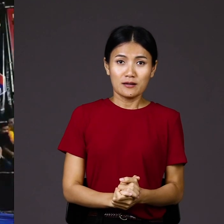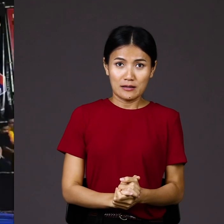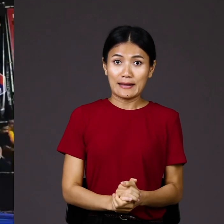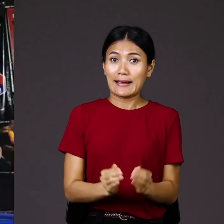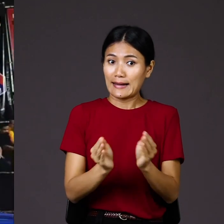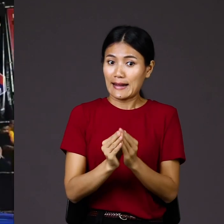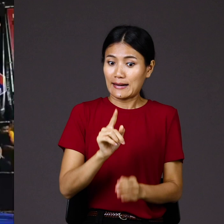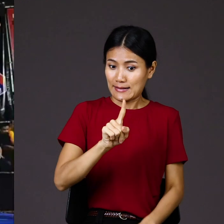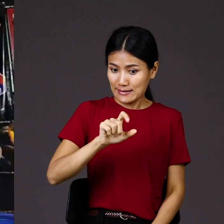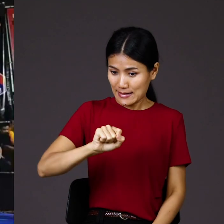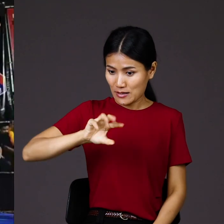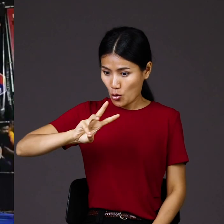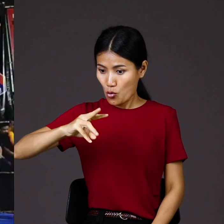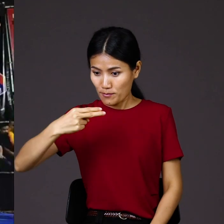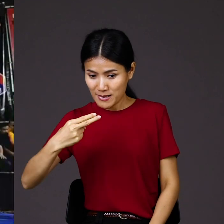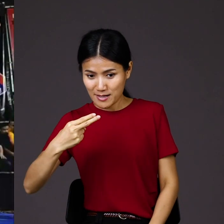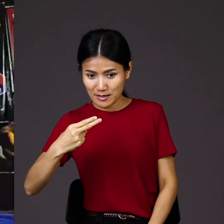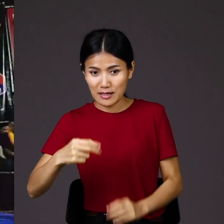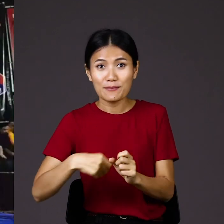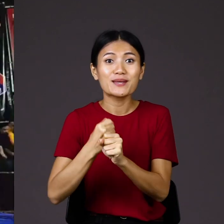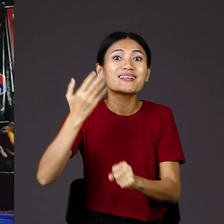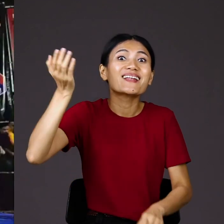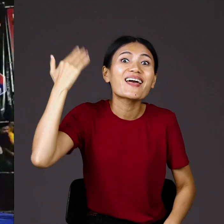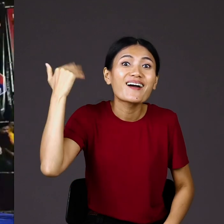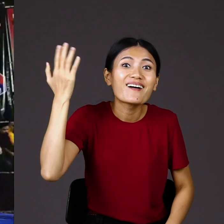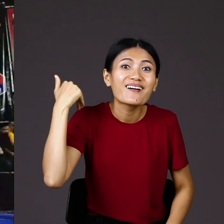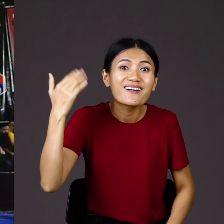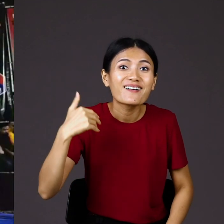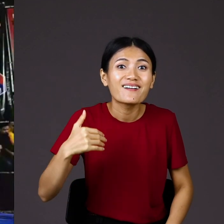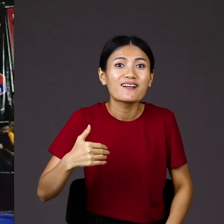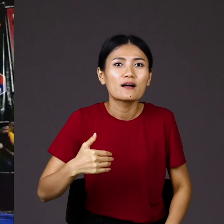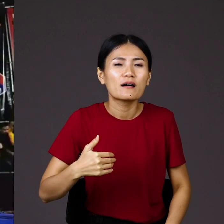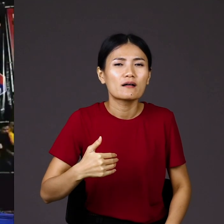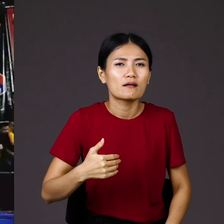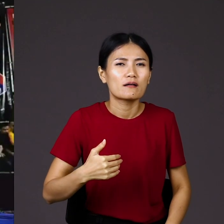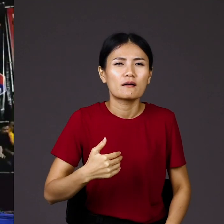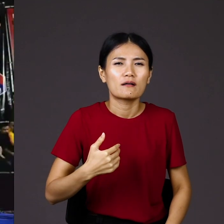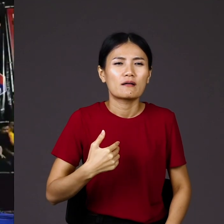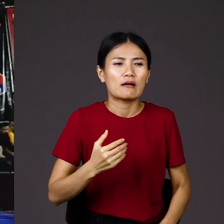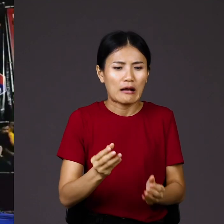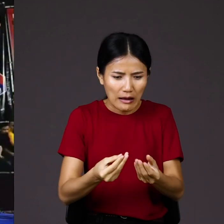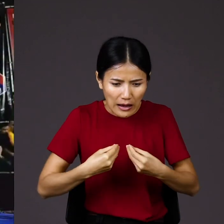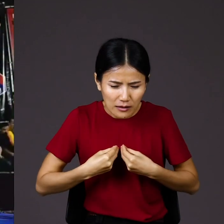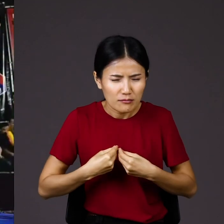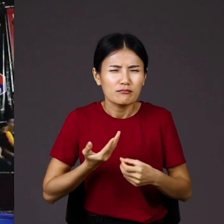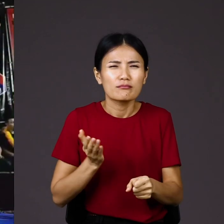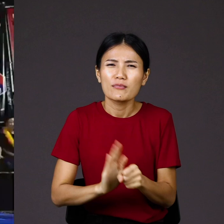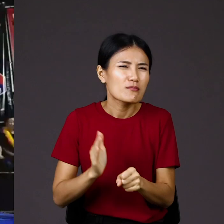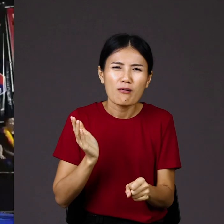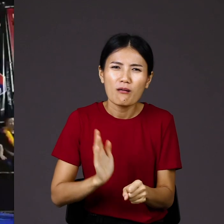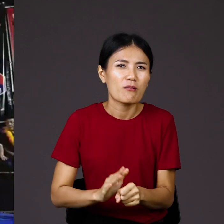และวันนี้ยังสู้ไม่ได้160,000คะแนนจากปีที่แล้วยังไม่